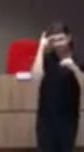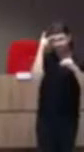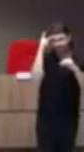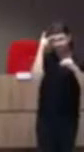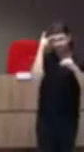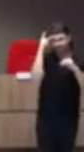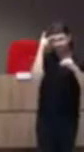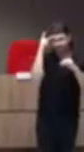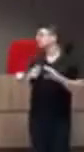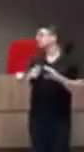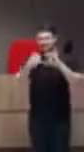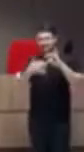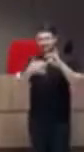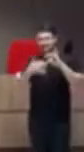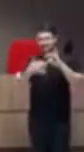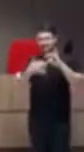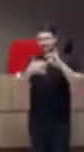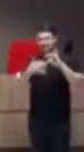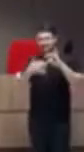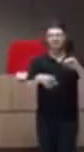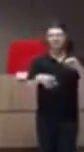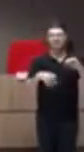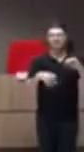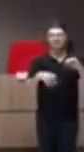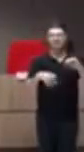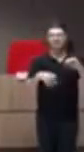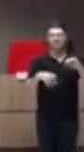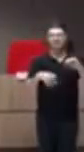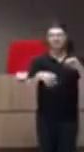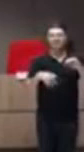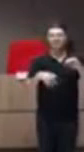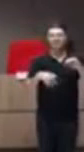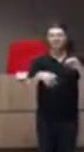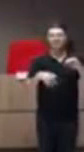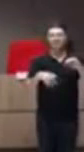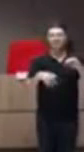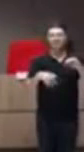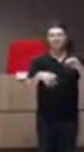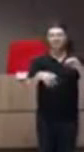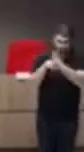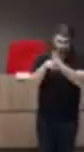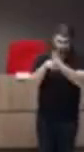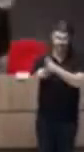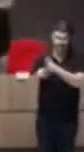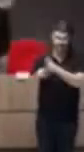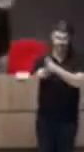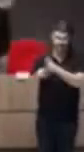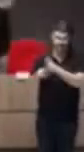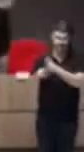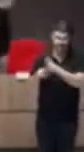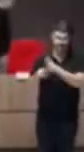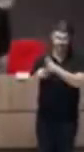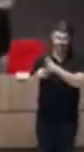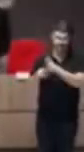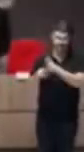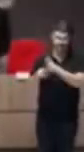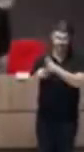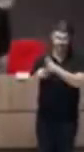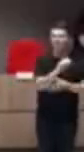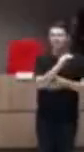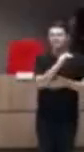com características asilares. E o que a gente identificou, e essa é a premissa do relatório, que as 40